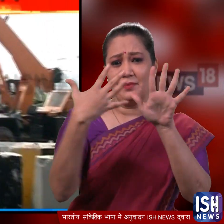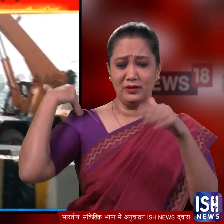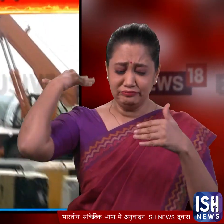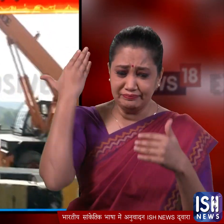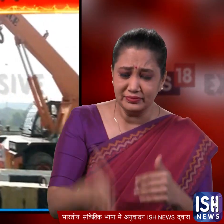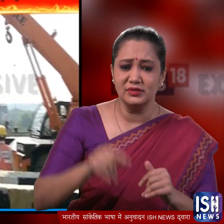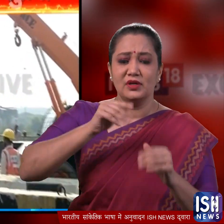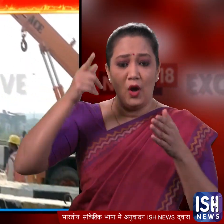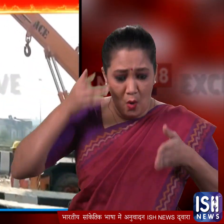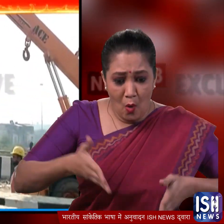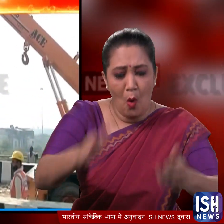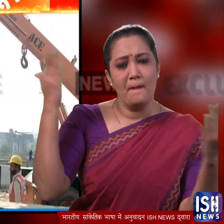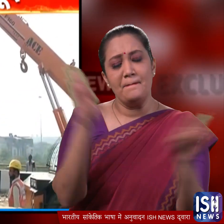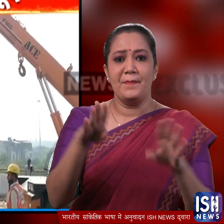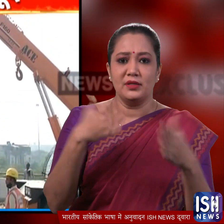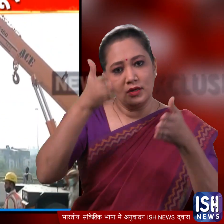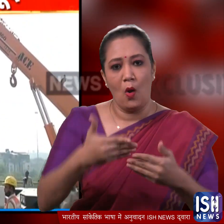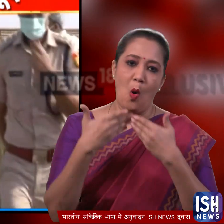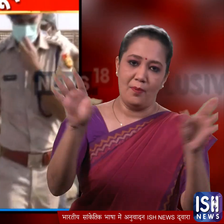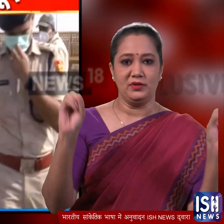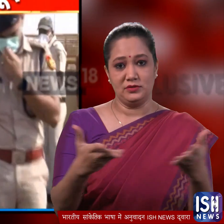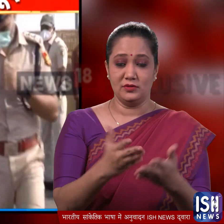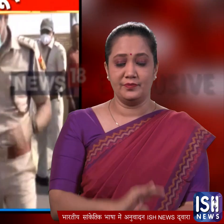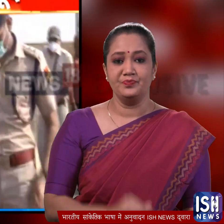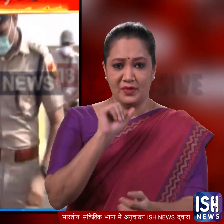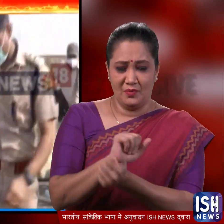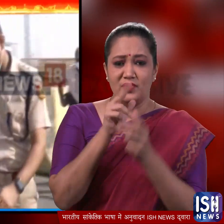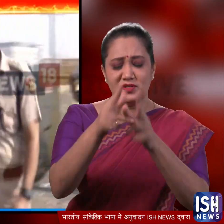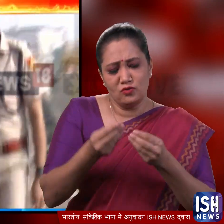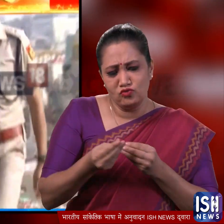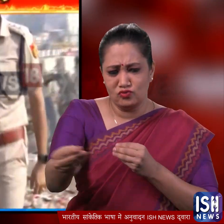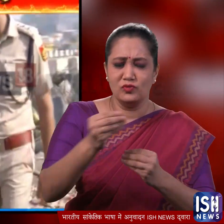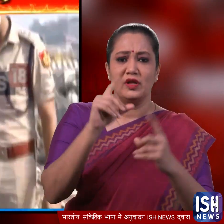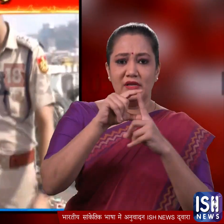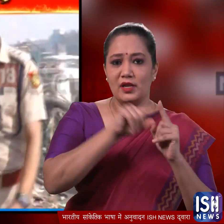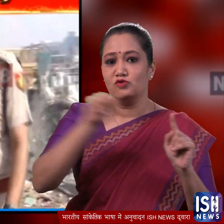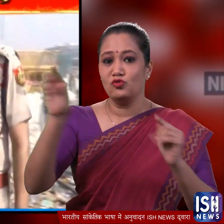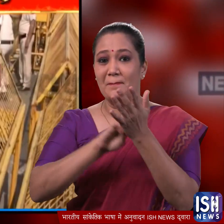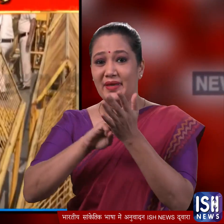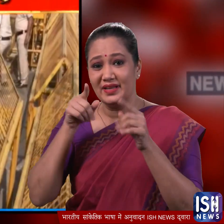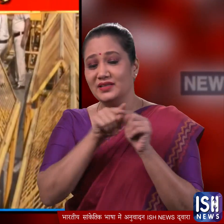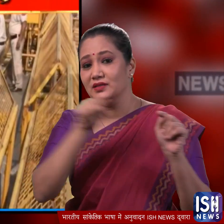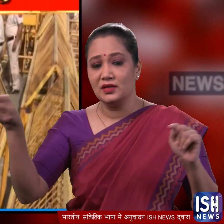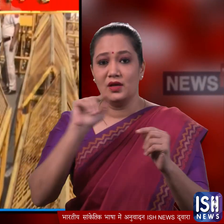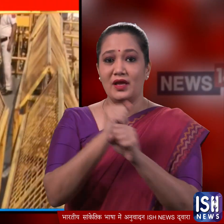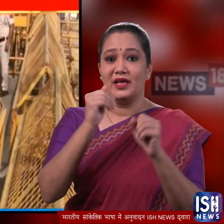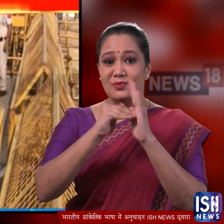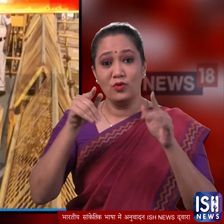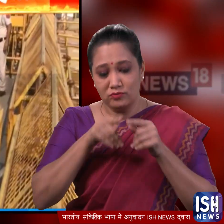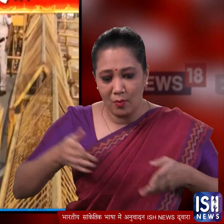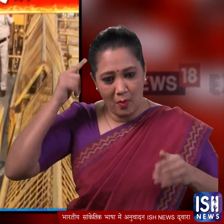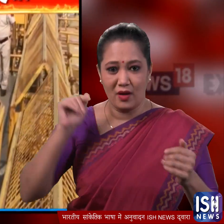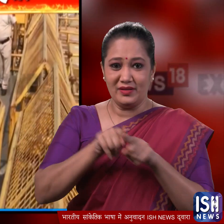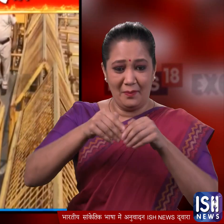से जो मेन हाईवे का जो रास्ता बंद था उसे अब खोला जा रहा है। पुलिस ने दावा किया कि बहुत जल्द दिल्ली से मेरठ को जोड़ने वाला गाजीपुर